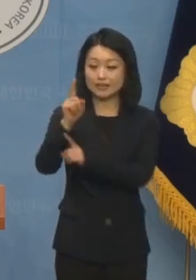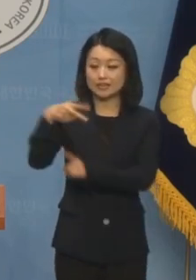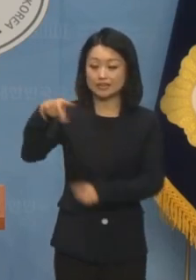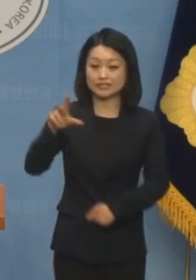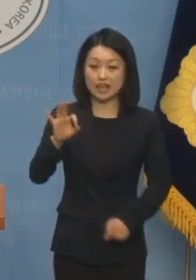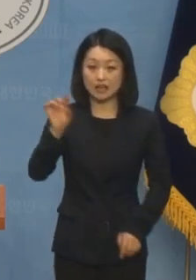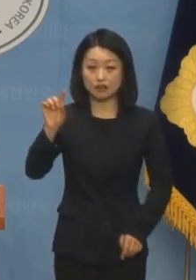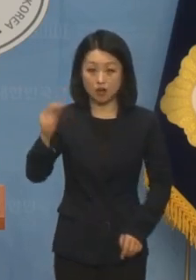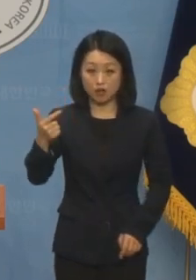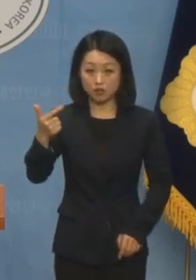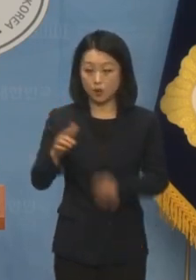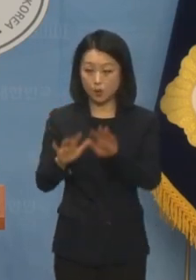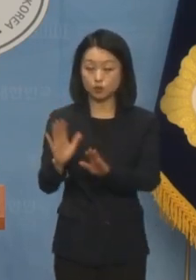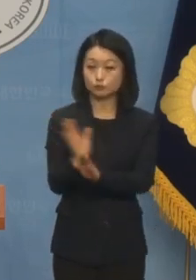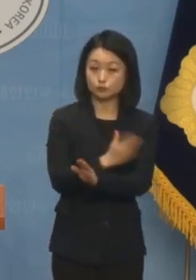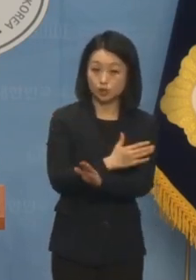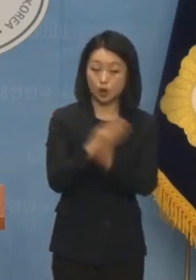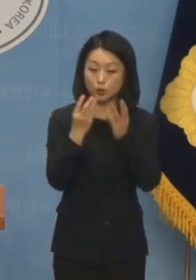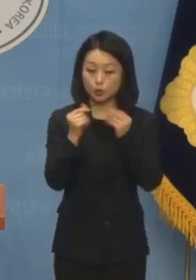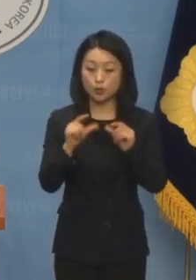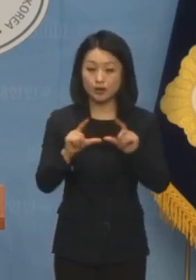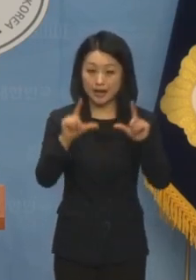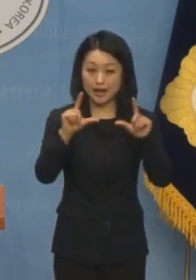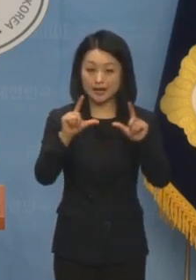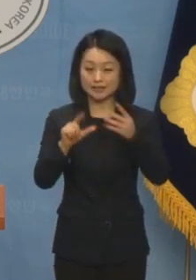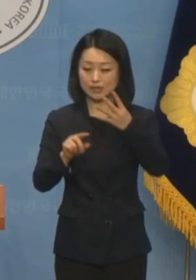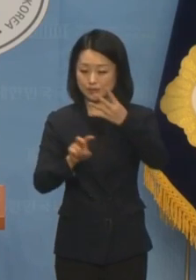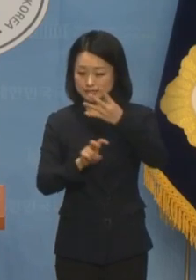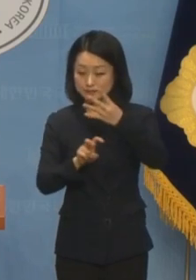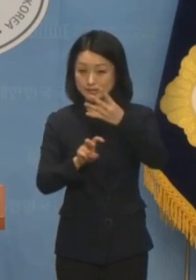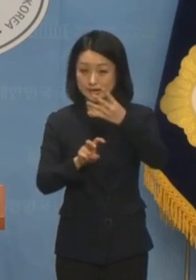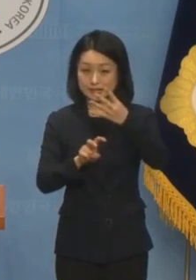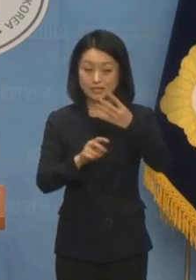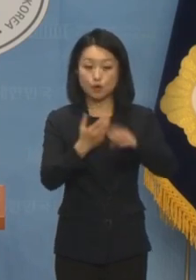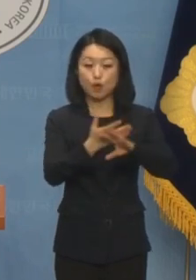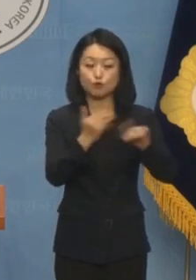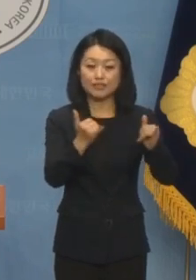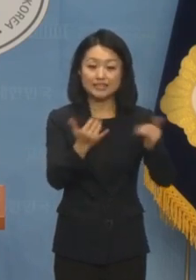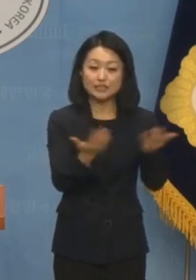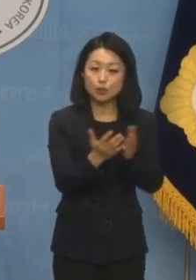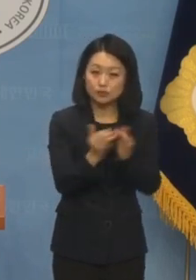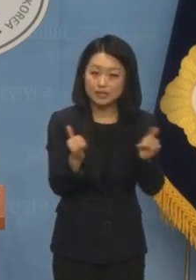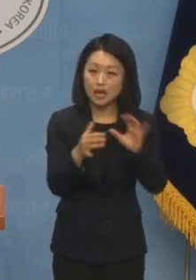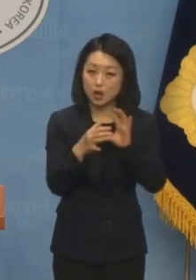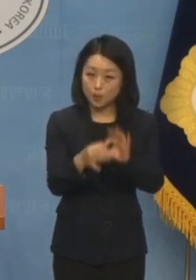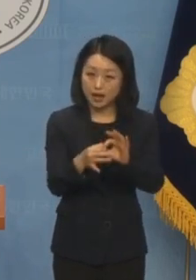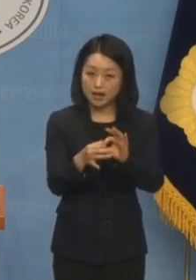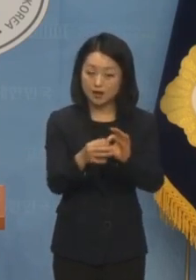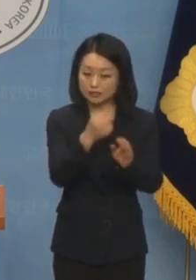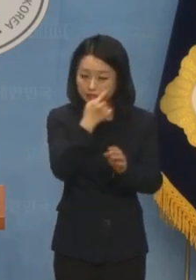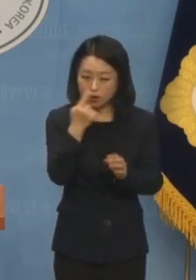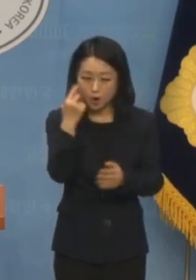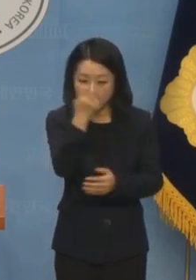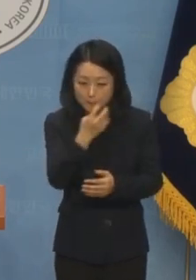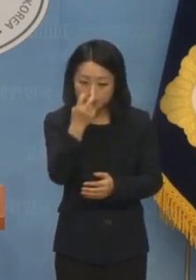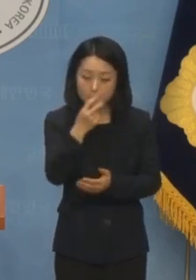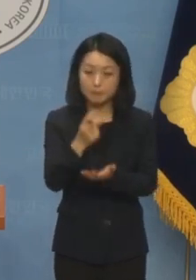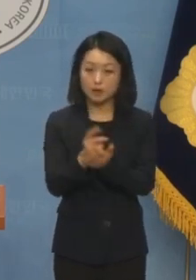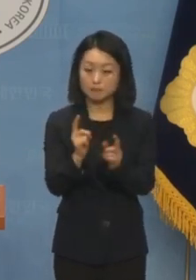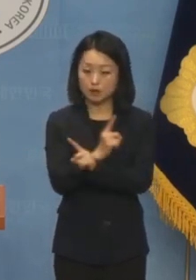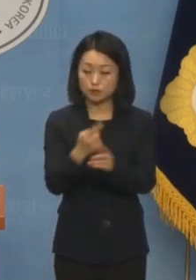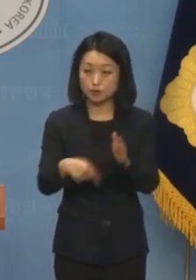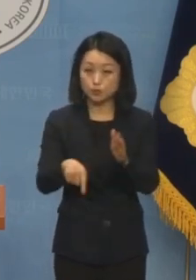무소석 의원은 오늘부터 토요일 4월 20일까지 외국인 근로자 관련 현안 점검과 제도개선을